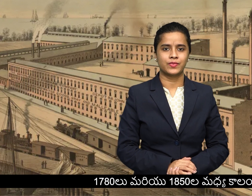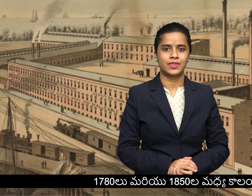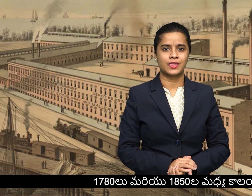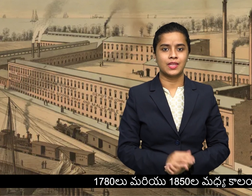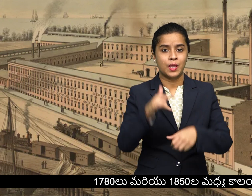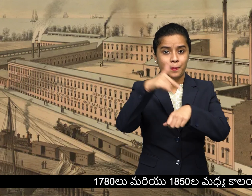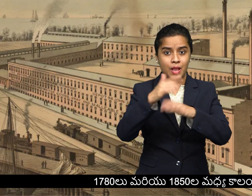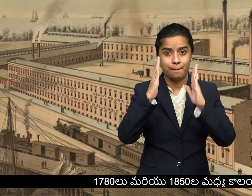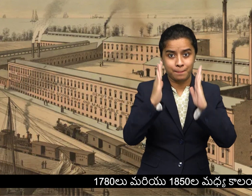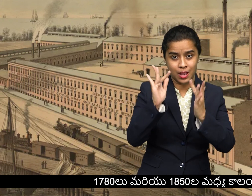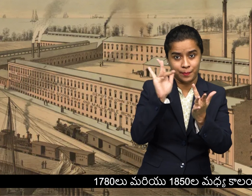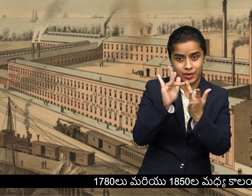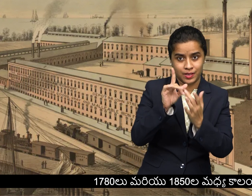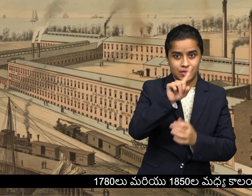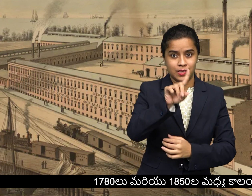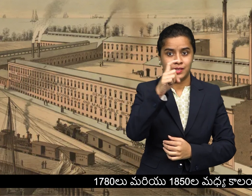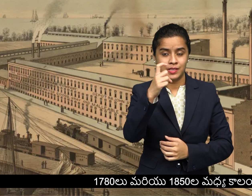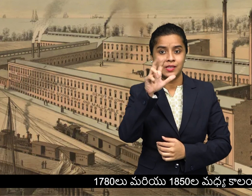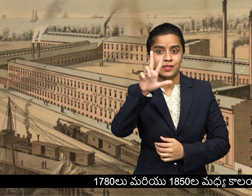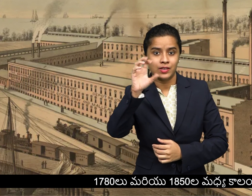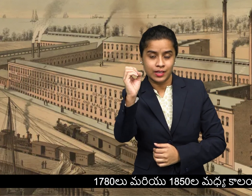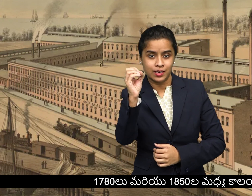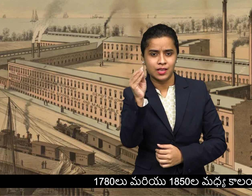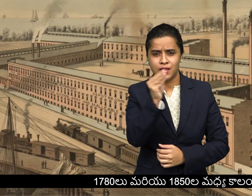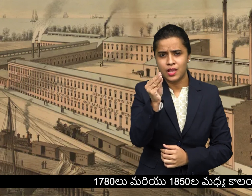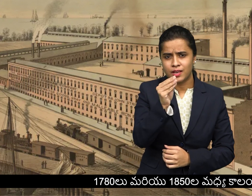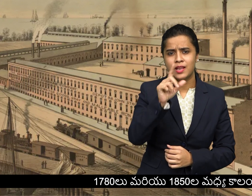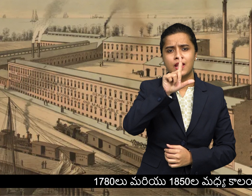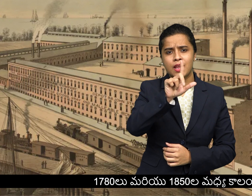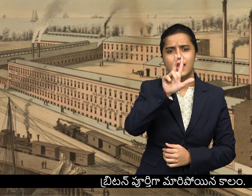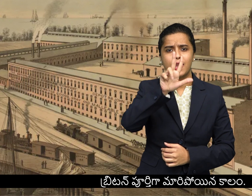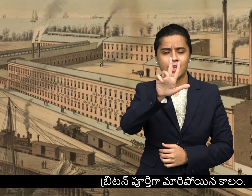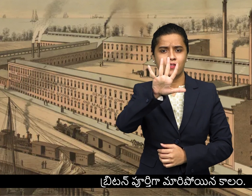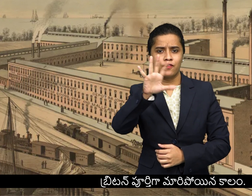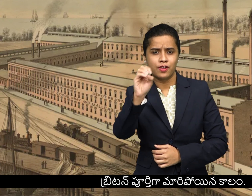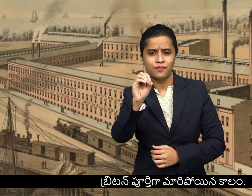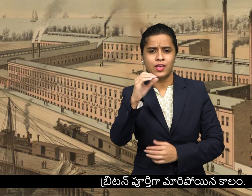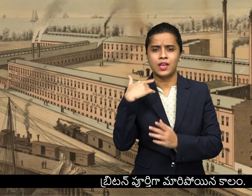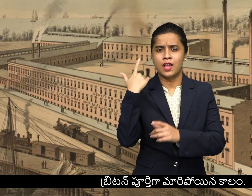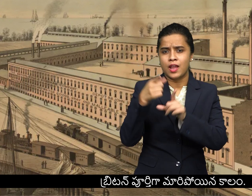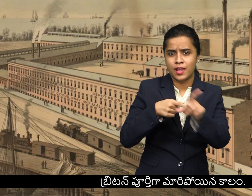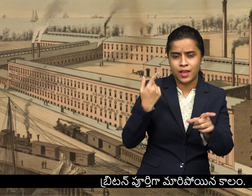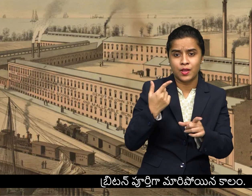1780లు మరియు 1850ల మధ్యకాలం బ్రిటన్ పూర్తిగా మారిపోయిన కాలం.